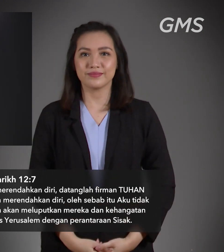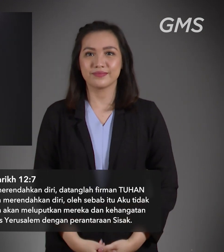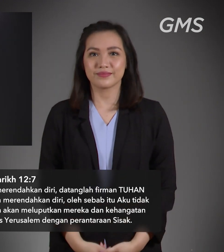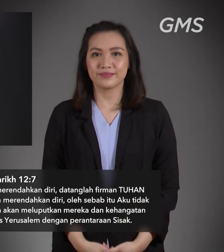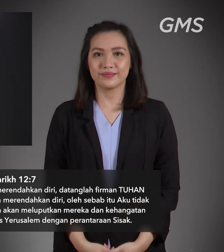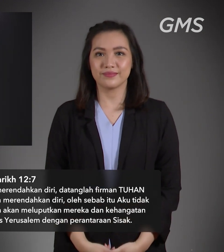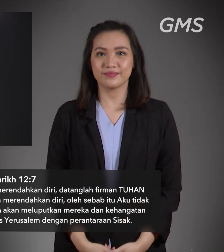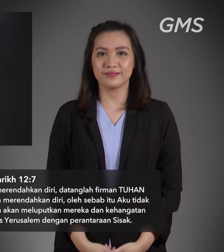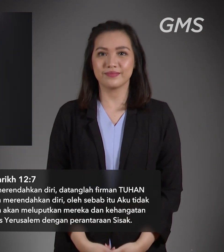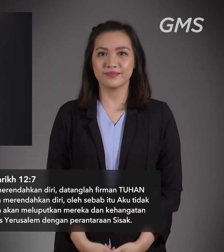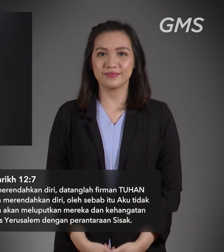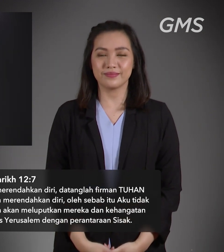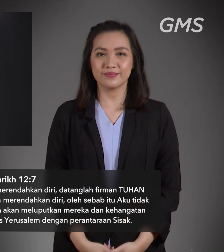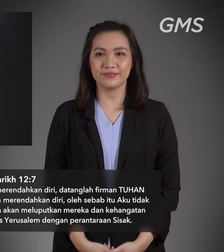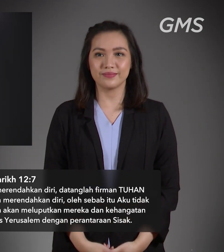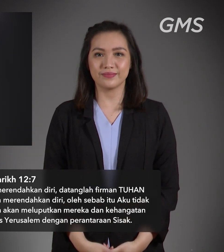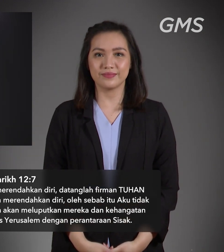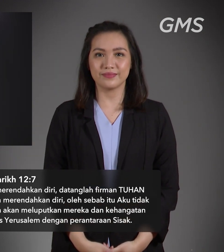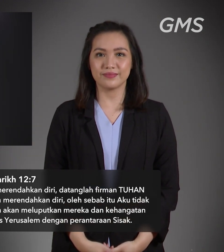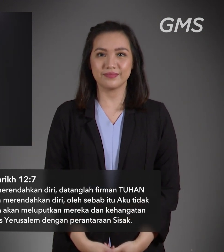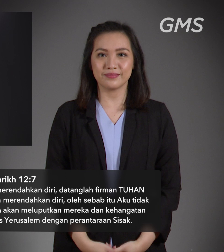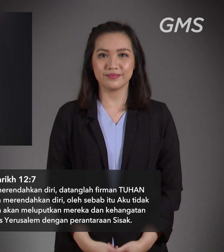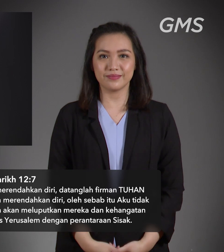gak akan memusnahkan mereka. Ya kan?